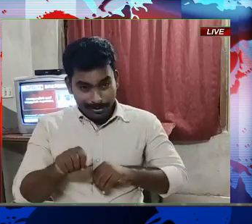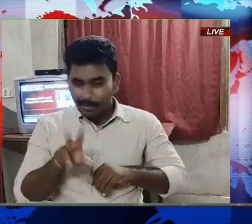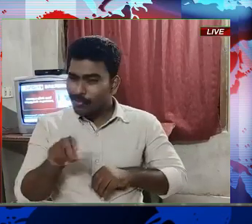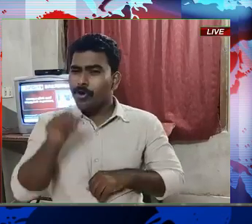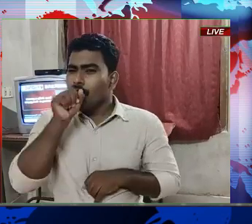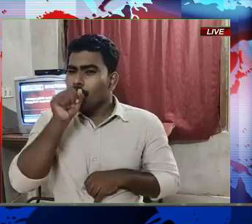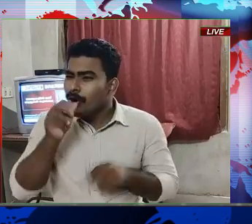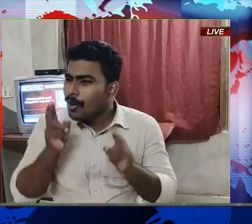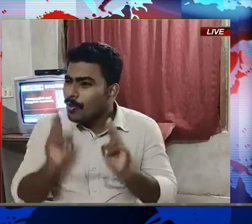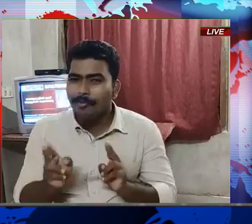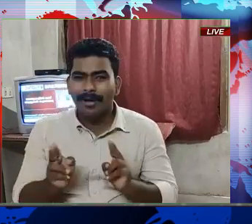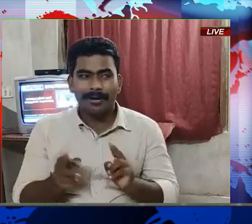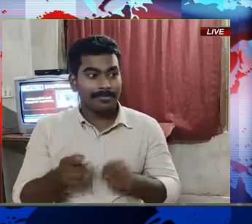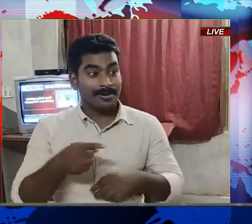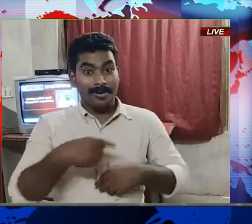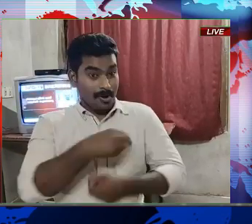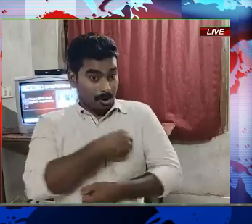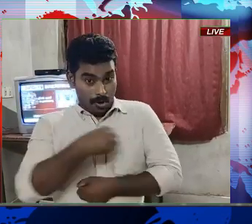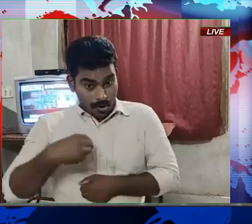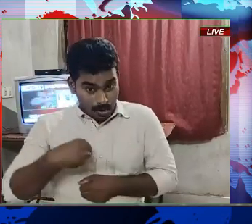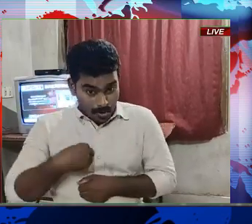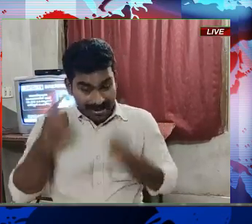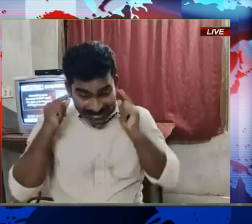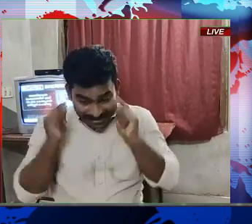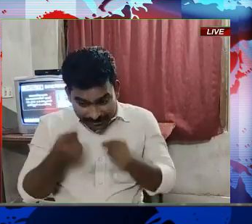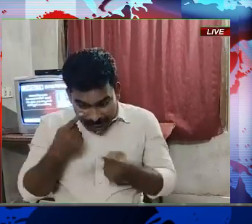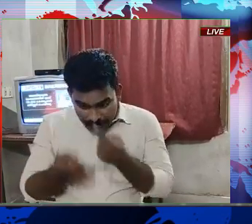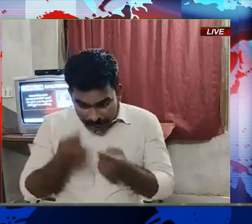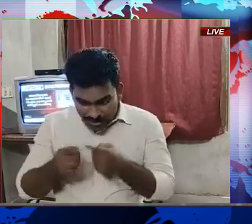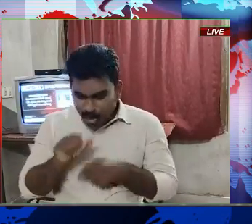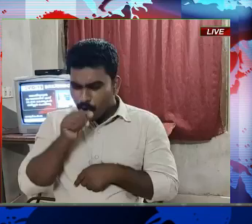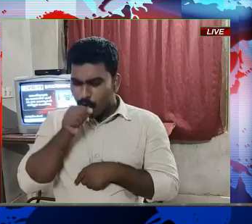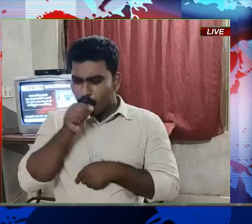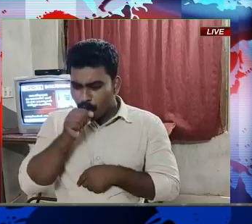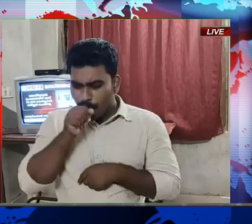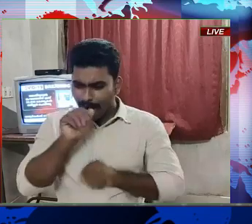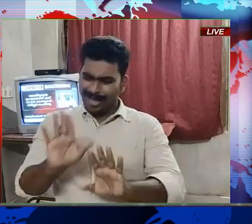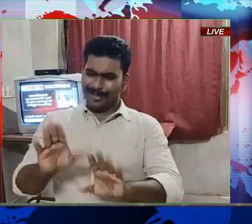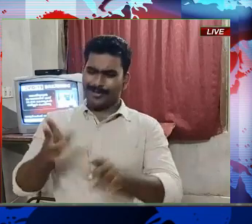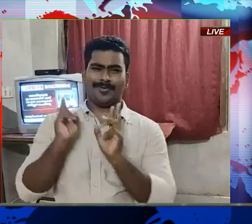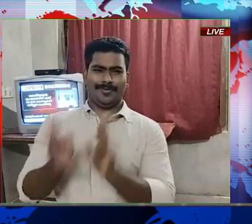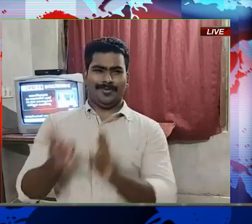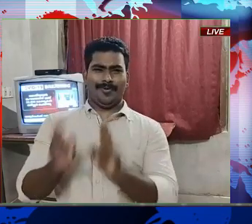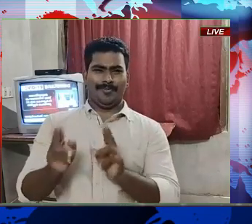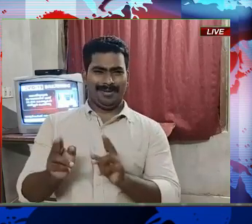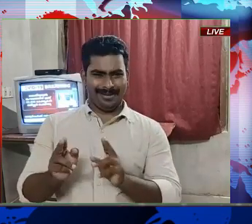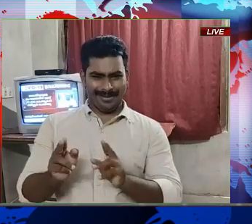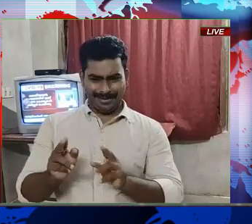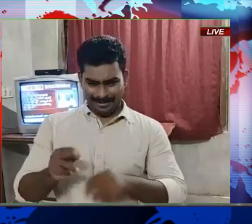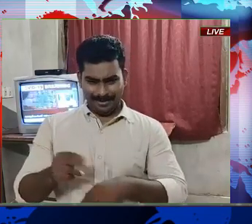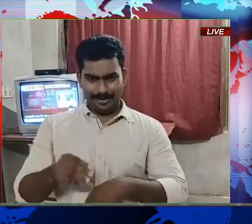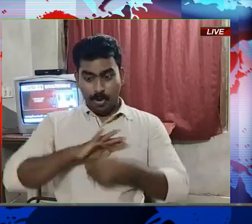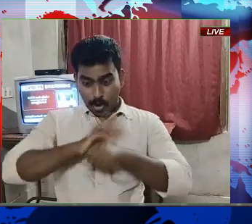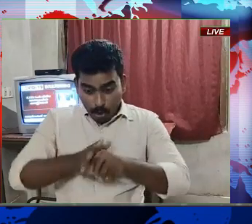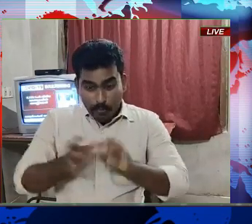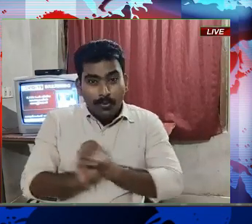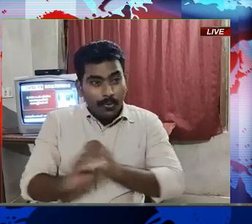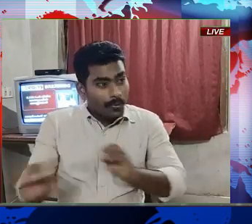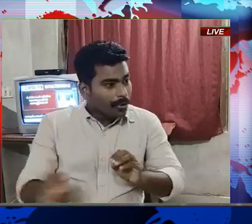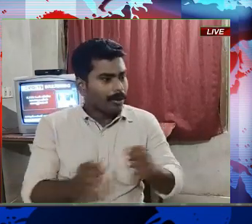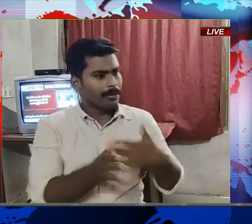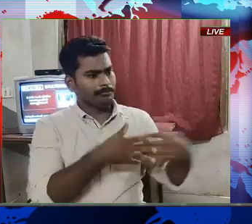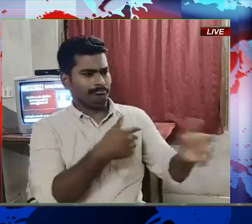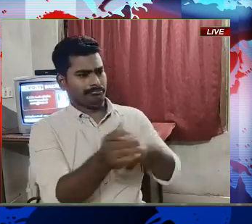എന്താണെന്നുള്ളത്. കാര്യങ്ങൾ പരിശോധിക്കുന്ന നടപടികൾ തുറന്നു പോകും. ഇപ്പോൾ സാധാരണ നിലക്ക് ഡോക്ടർമാരുടെ പരിശോധനയുടെ ഭാഗമായിട്ട്